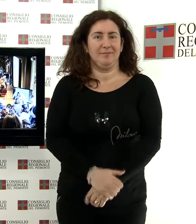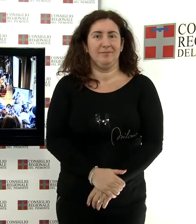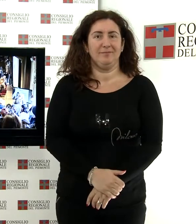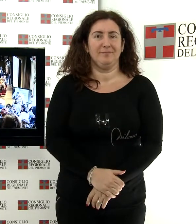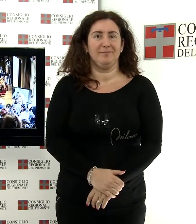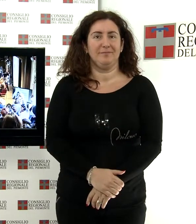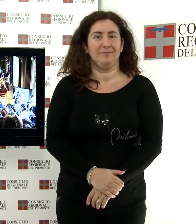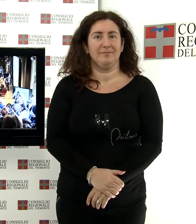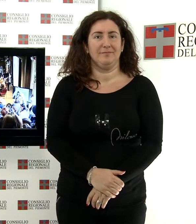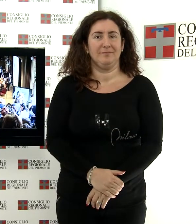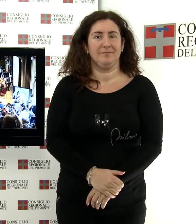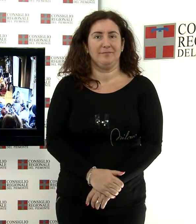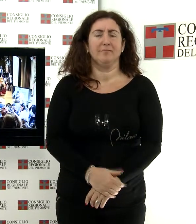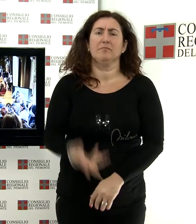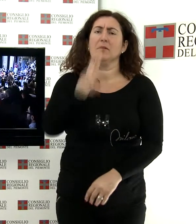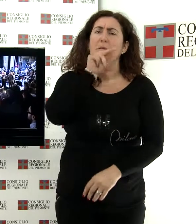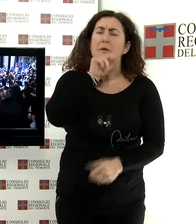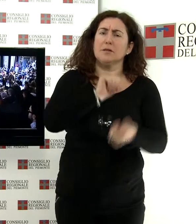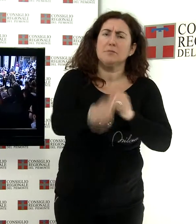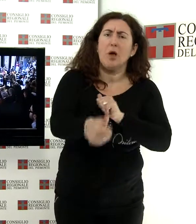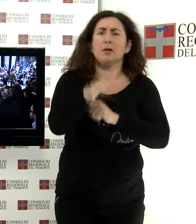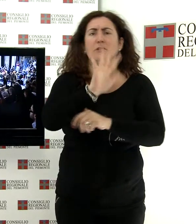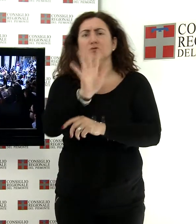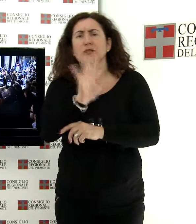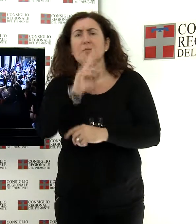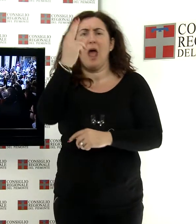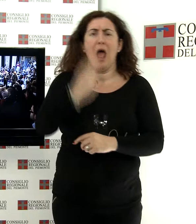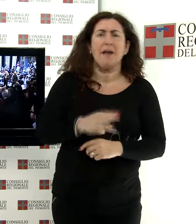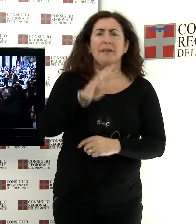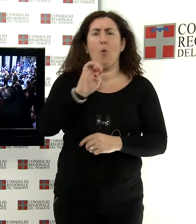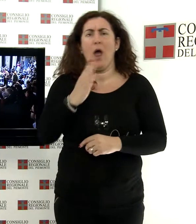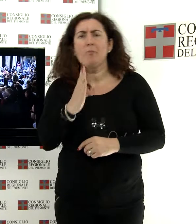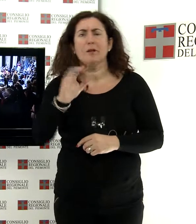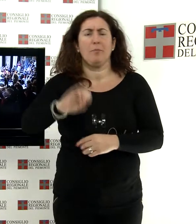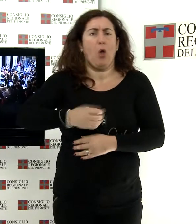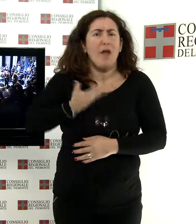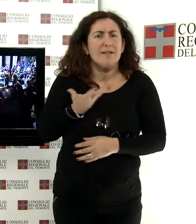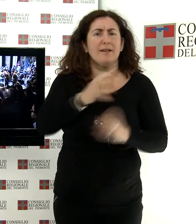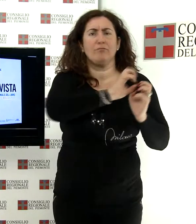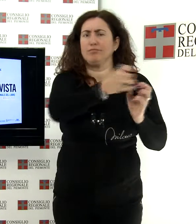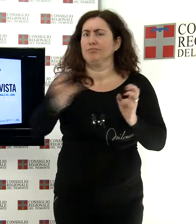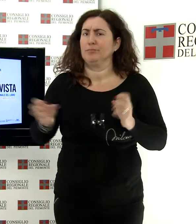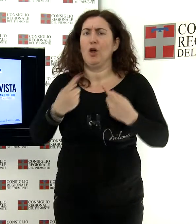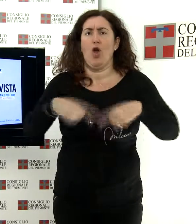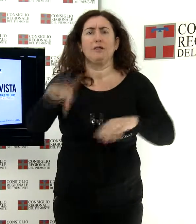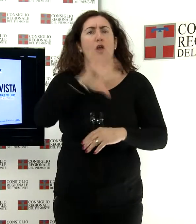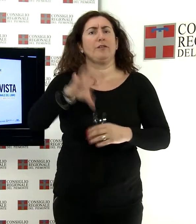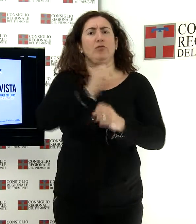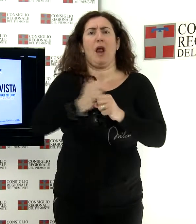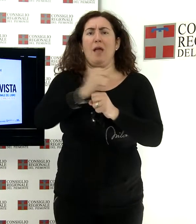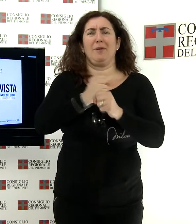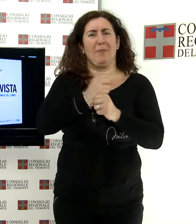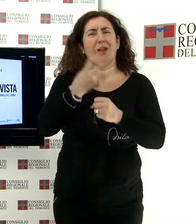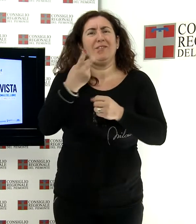Si parlerà di sport, cinema, arte, web, poesia e tanto altro. Il Consiglio regionale del Piemonte conferma la propria presenza